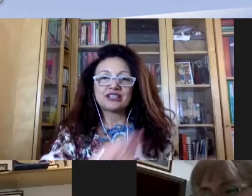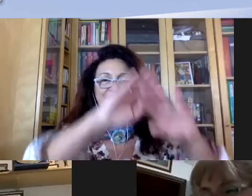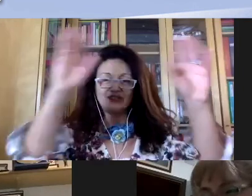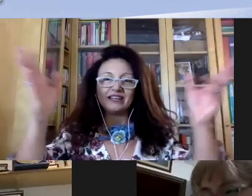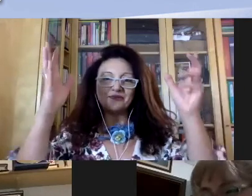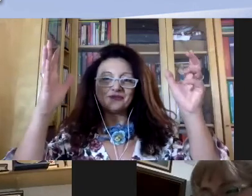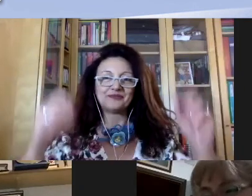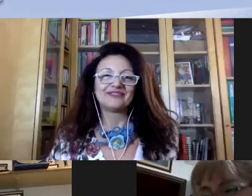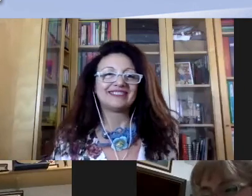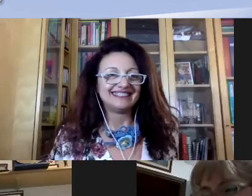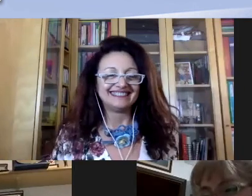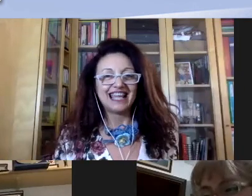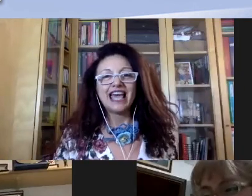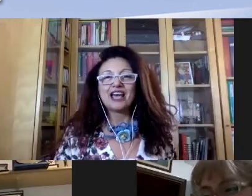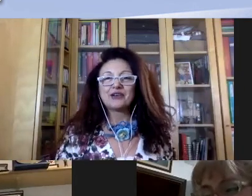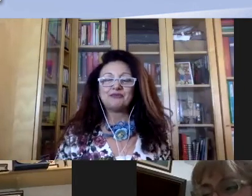Via.